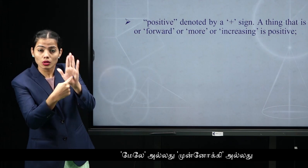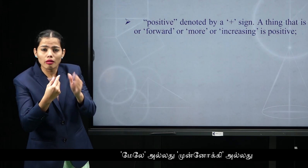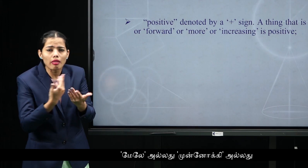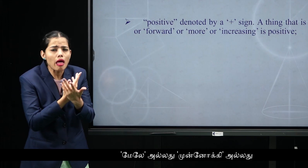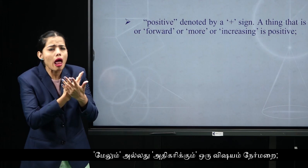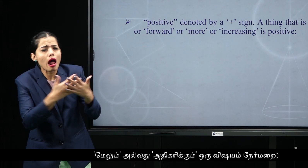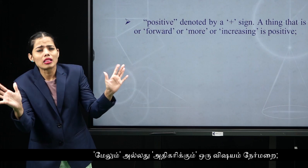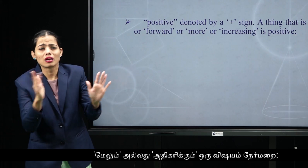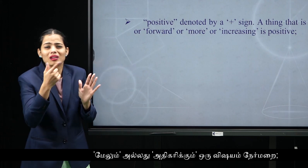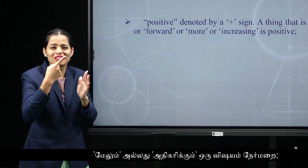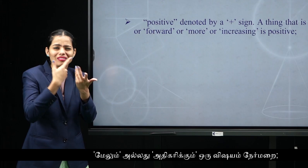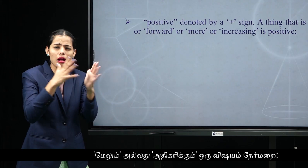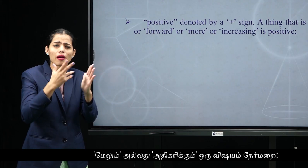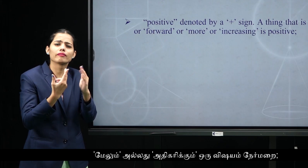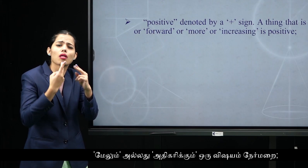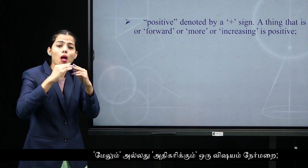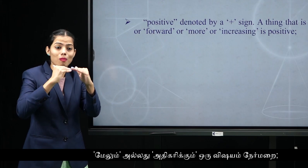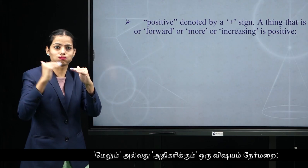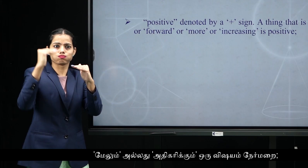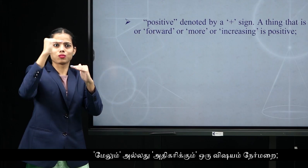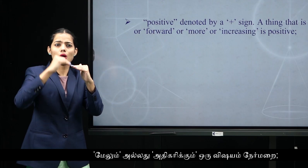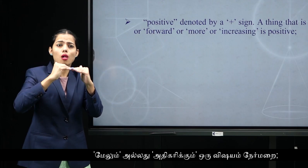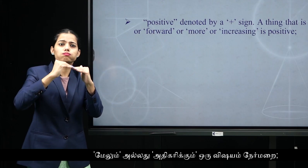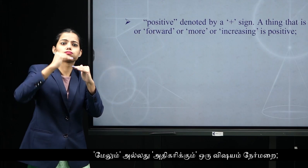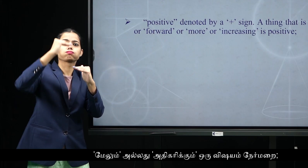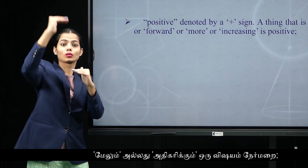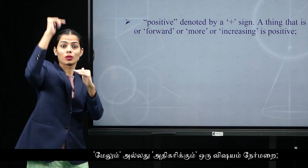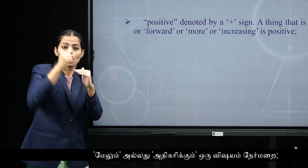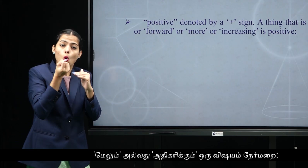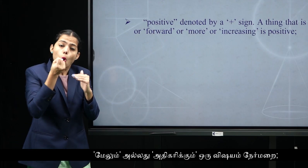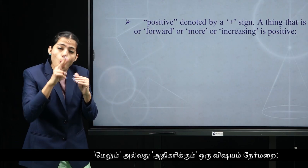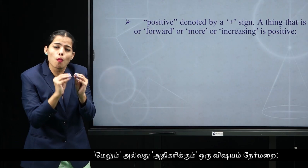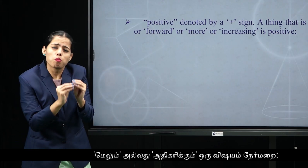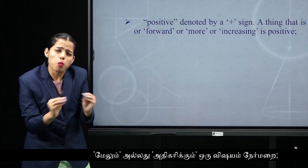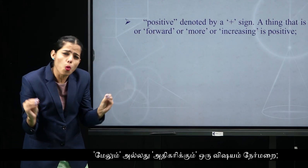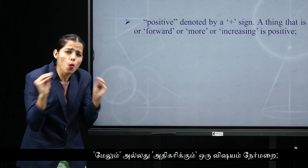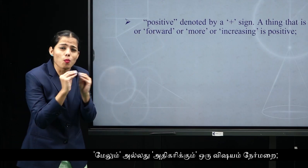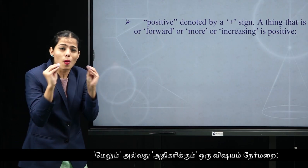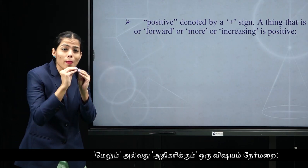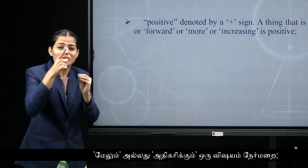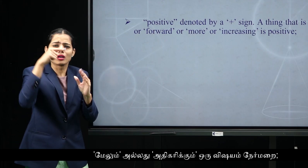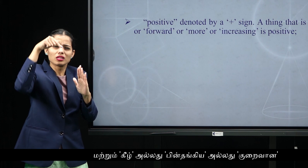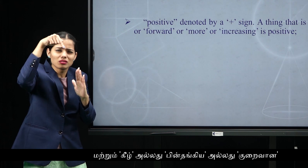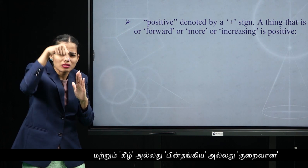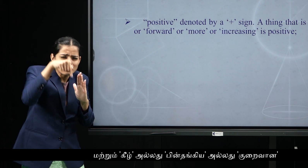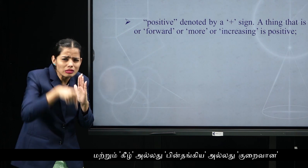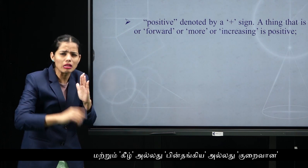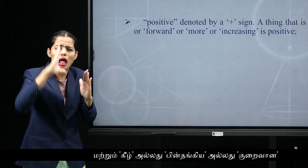அல்லது அதிகரிக்கும் ஒரு விஷயம் நேர்மறை மற்றும் கீழ் அல்லது பின்தங்கிய அல்லது குறைவான அல்லது